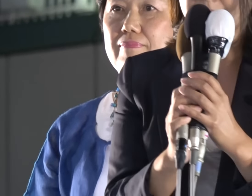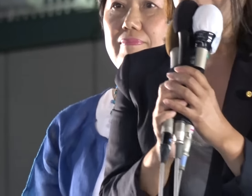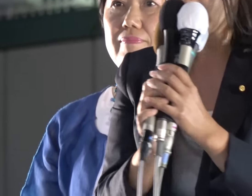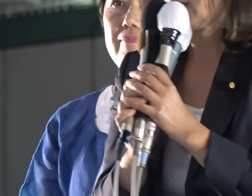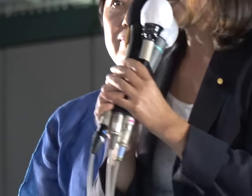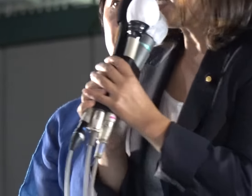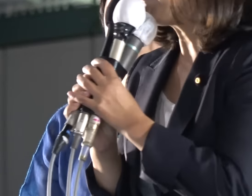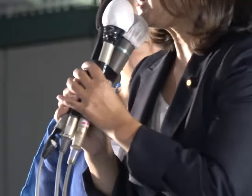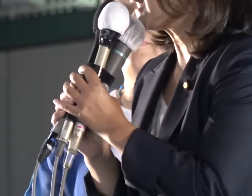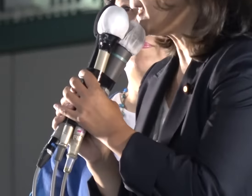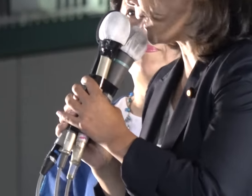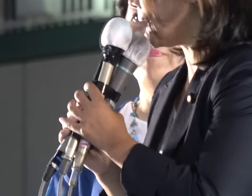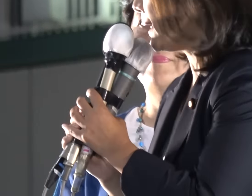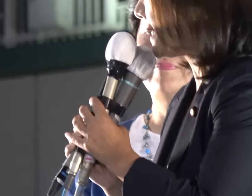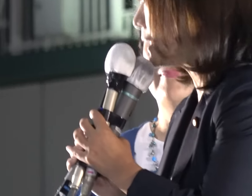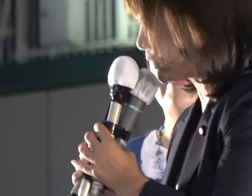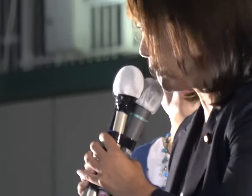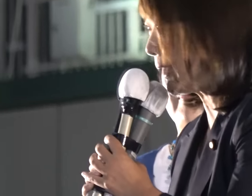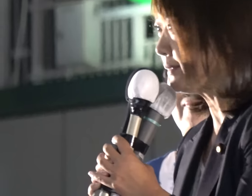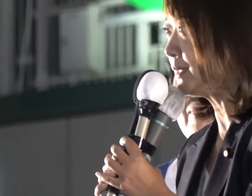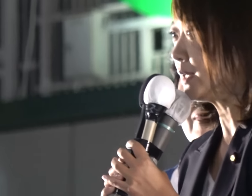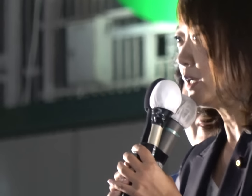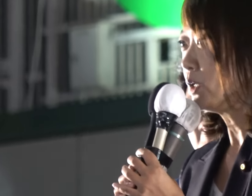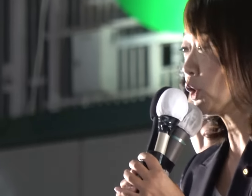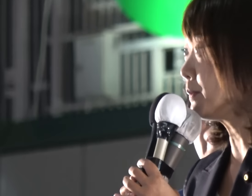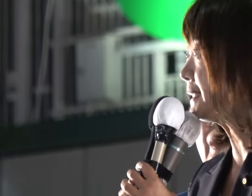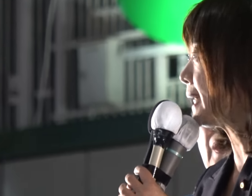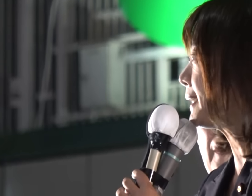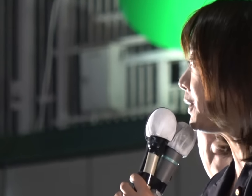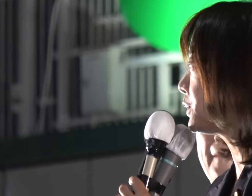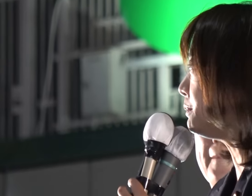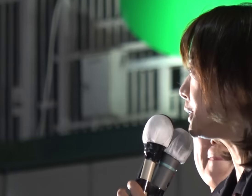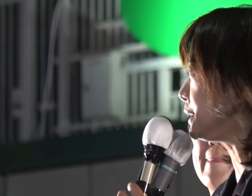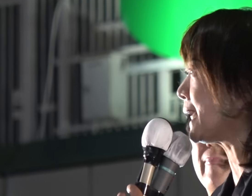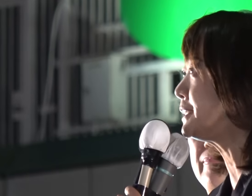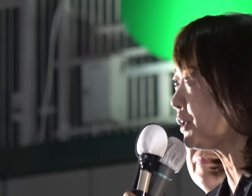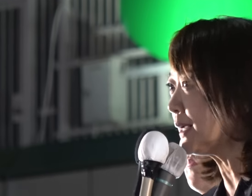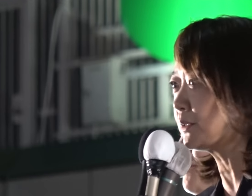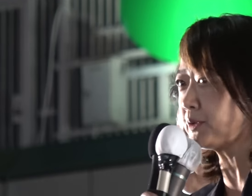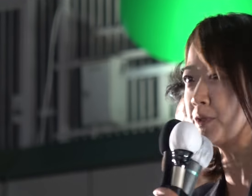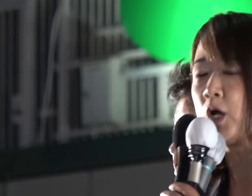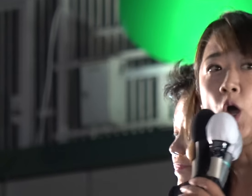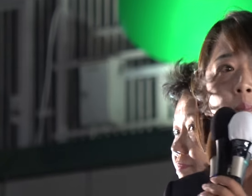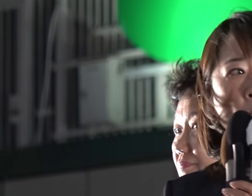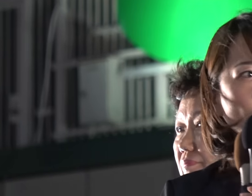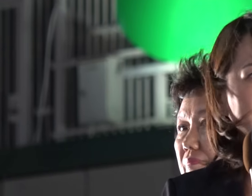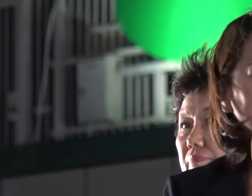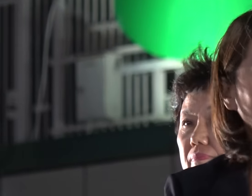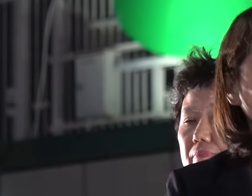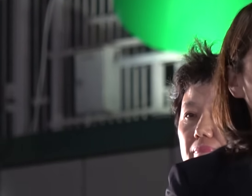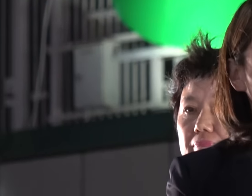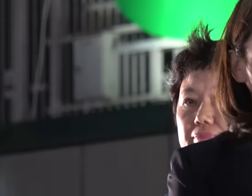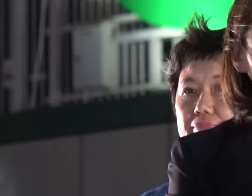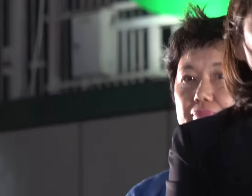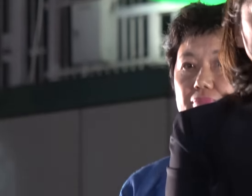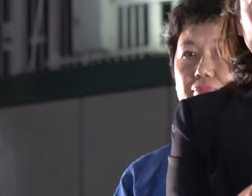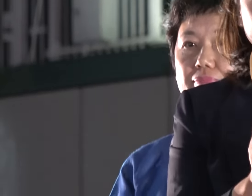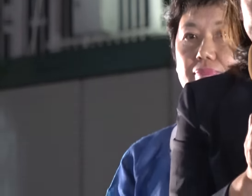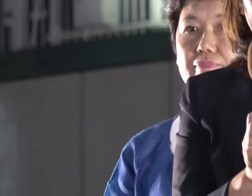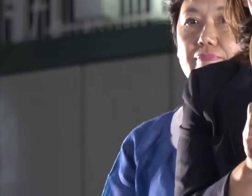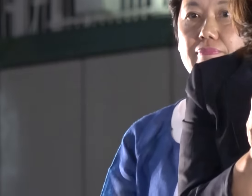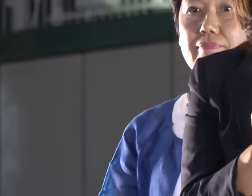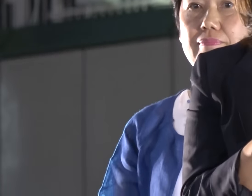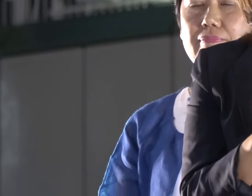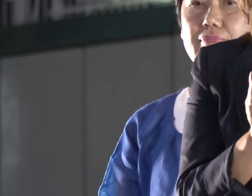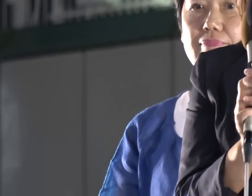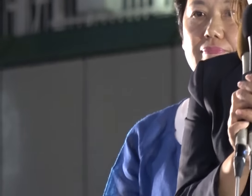。一般会計7兆円、特別会計を含む13兆円という膨大なこの都政の